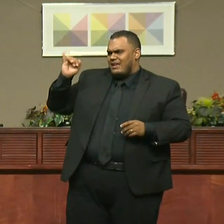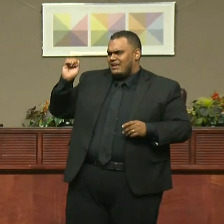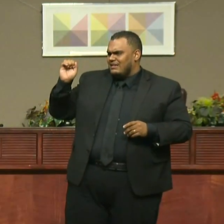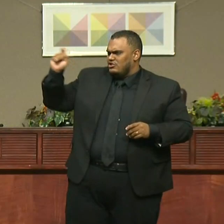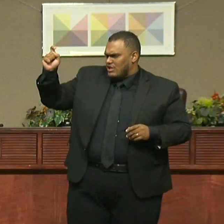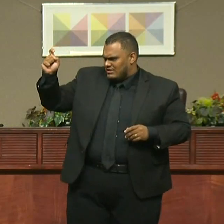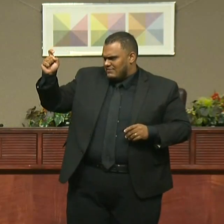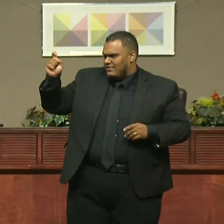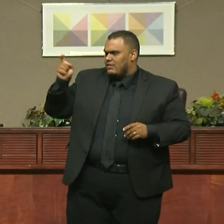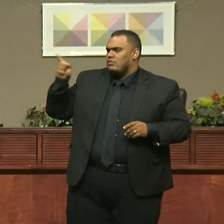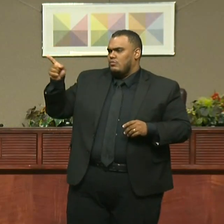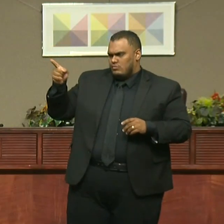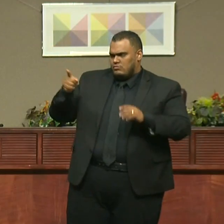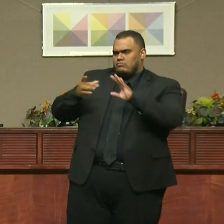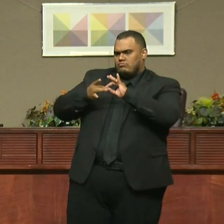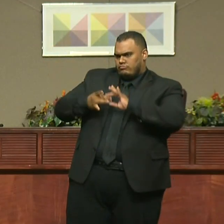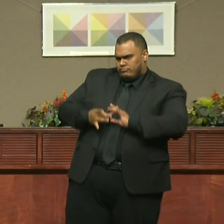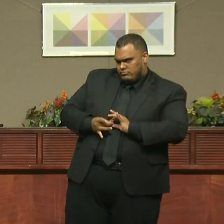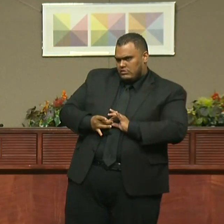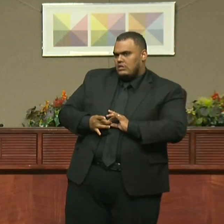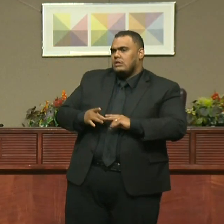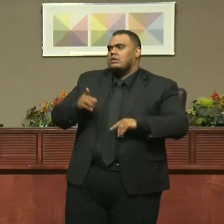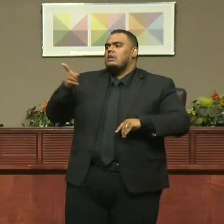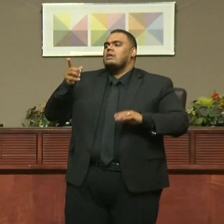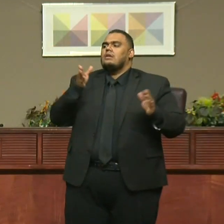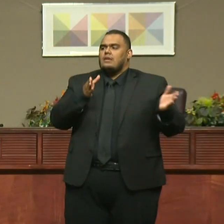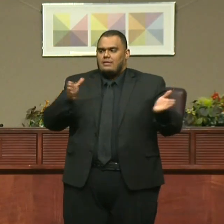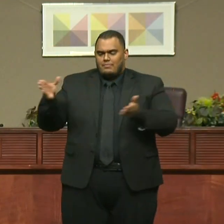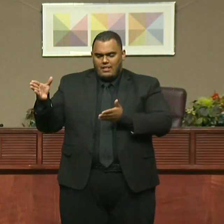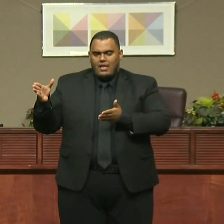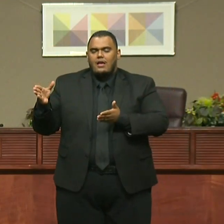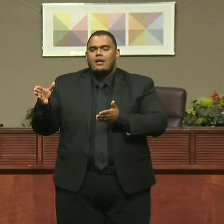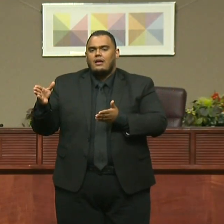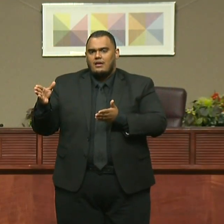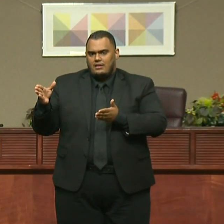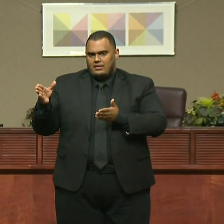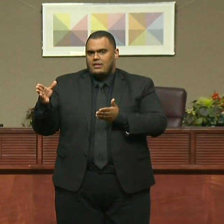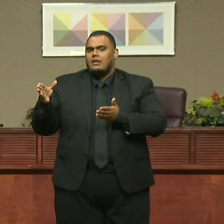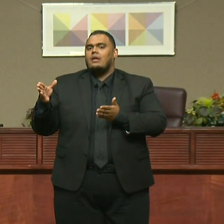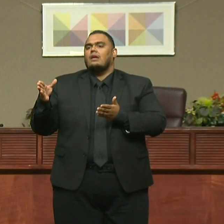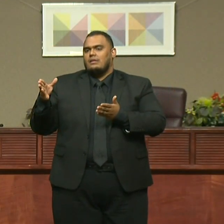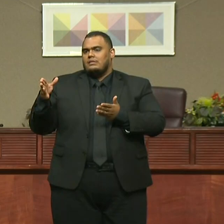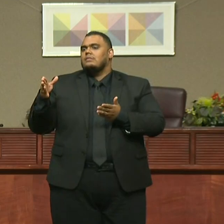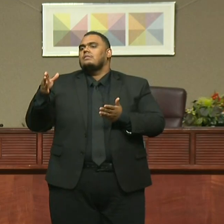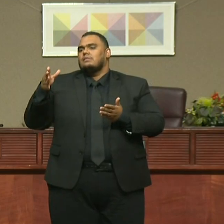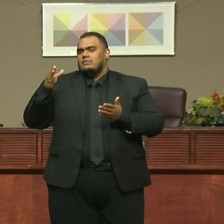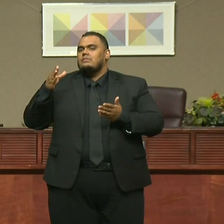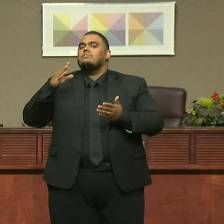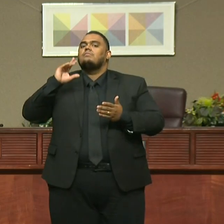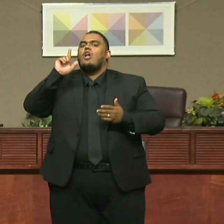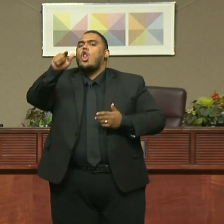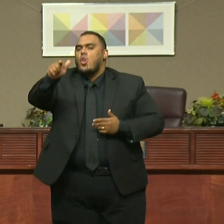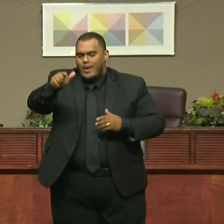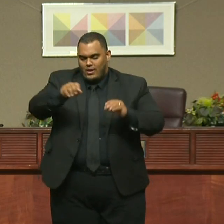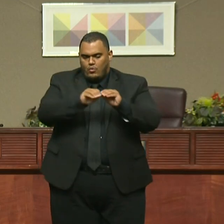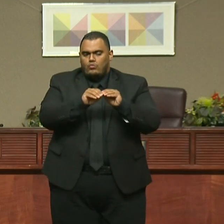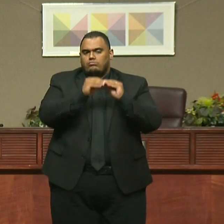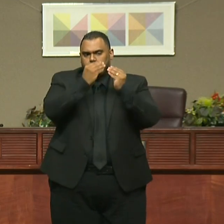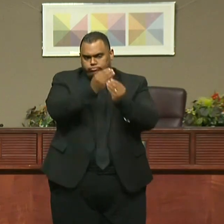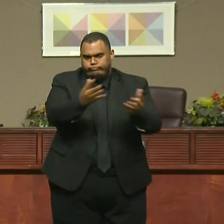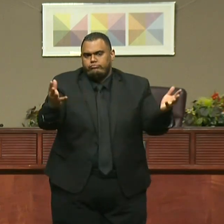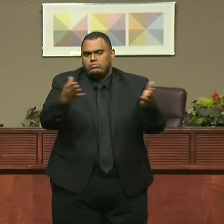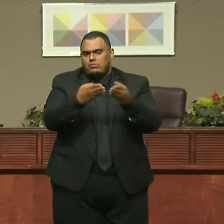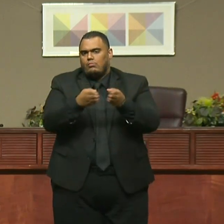y el plan va a ser, lo van a distribuir luego. Estamos en comunicación